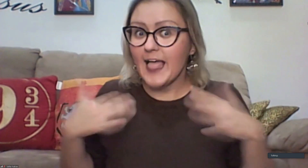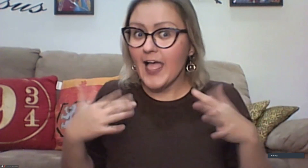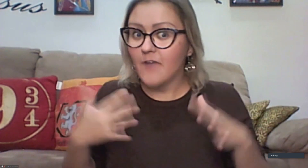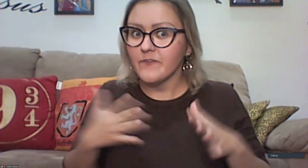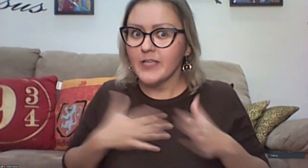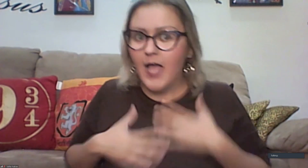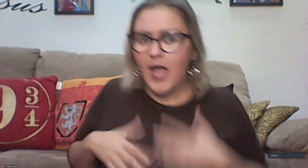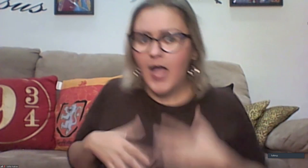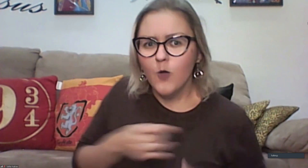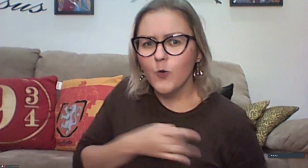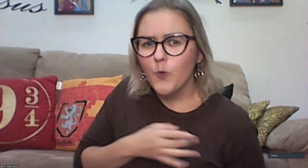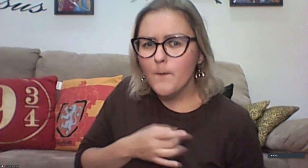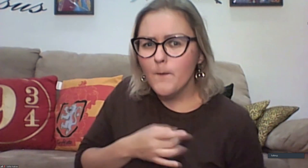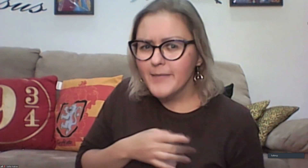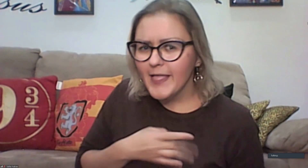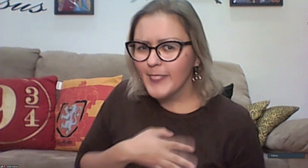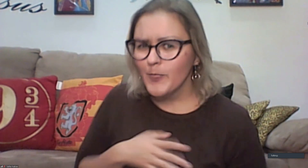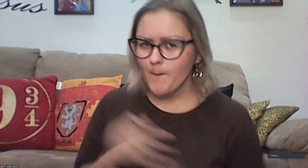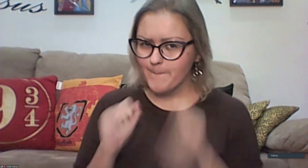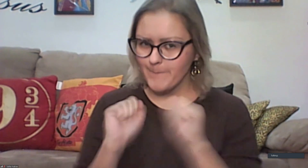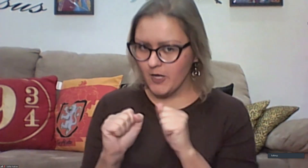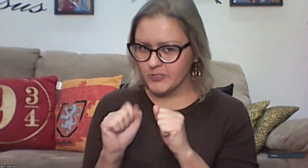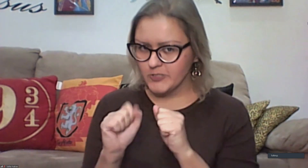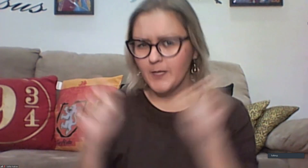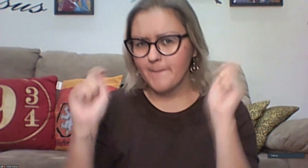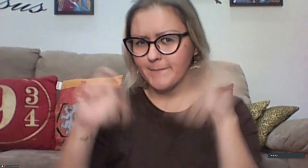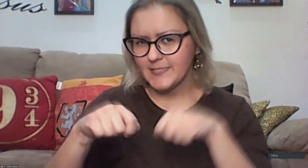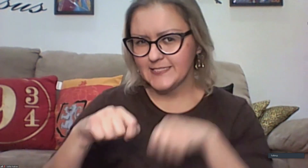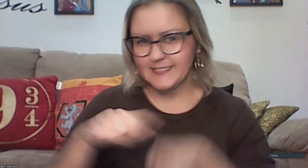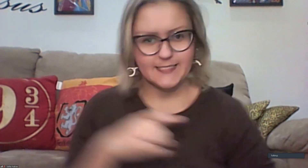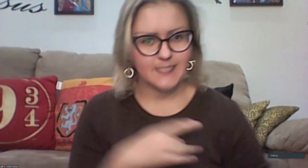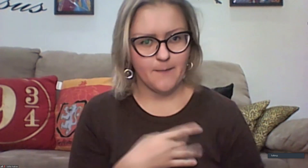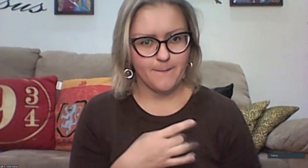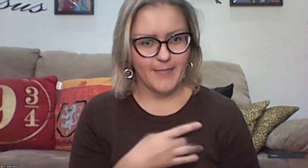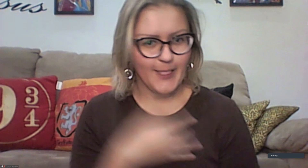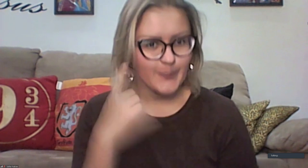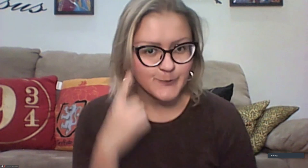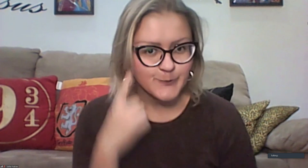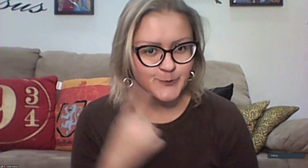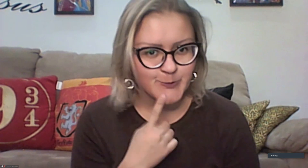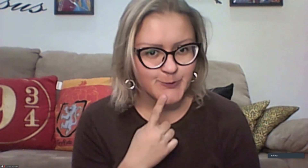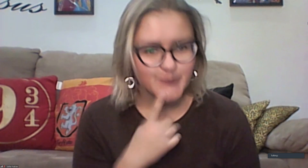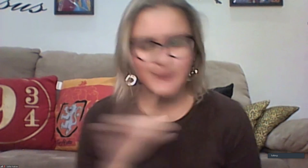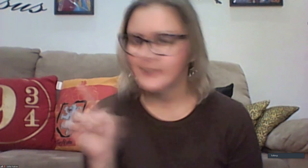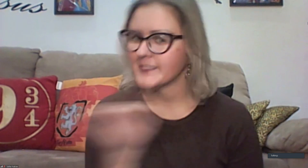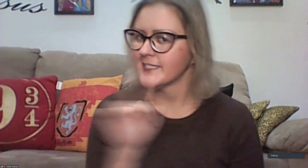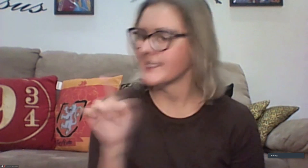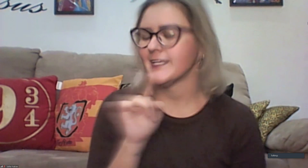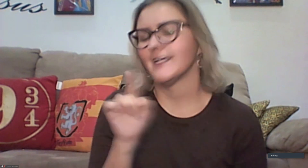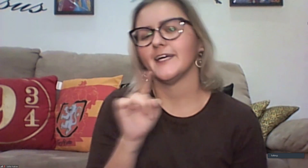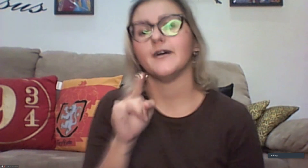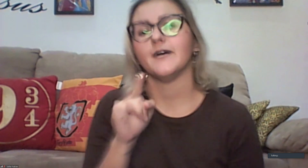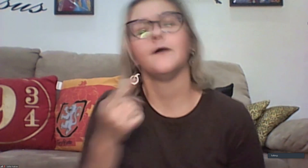medo? Será que é necessário ter medo do surdo? Claro que não. Se o seu aluno é